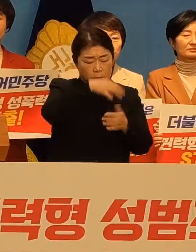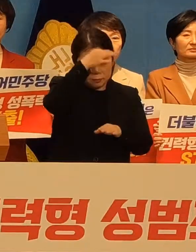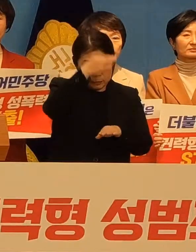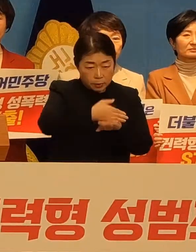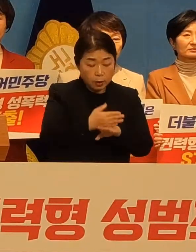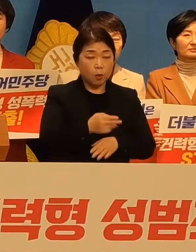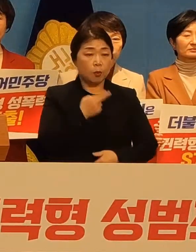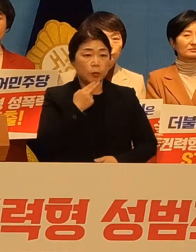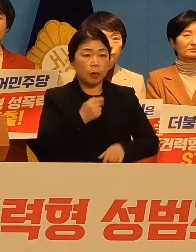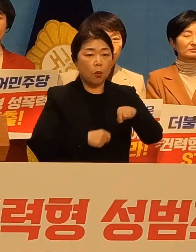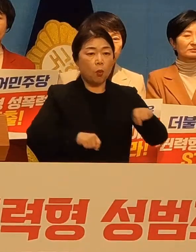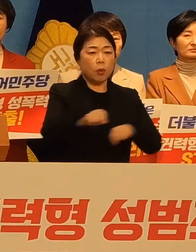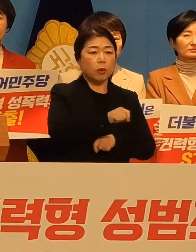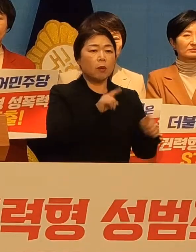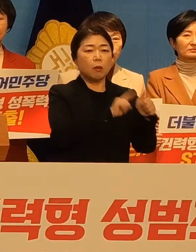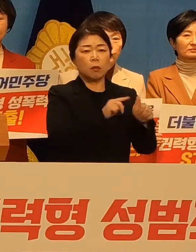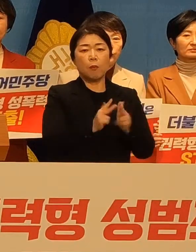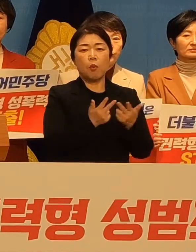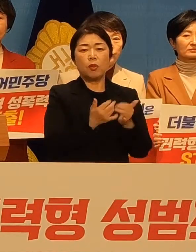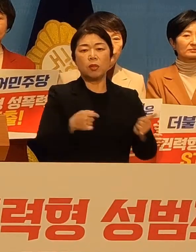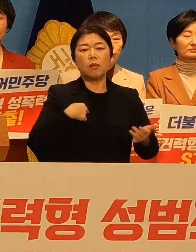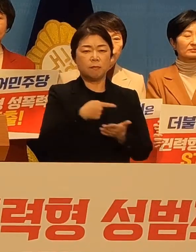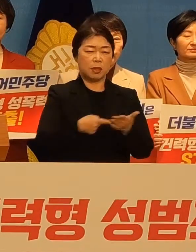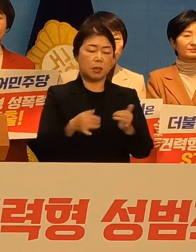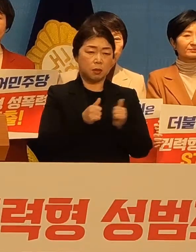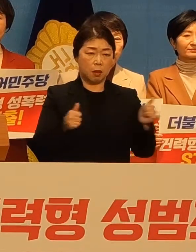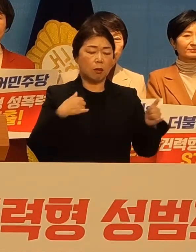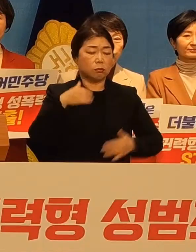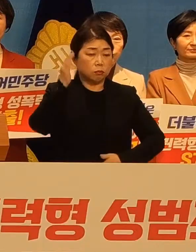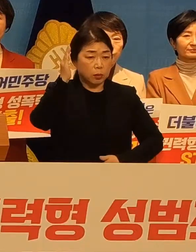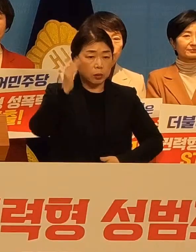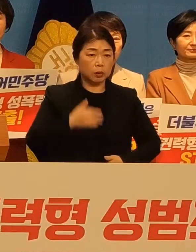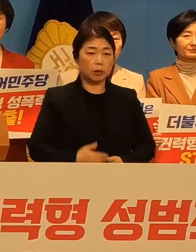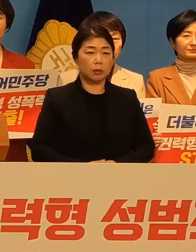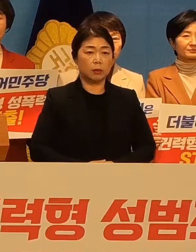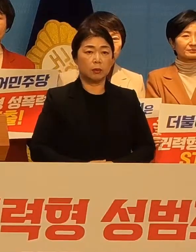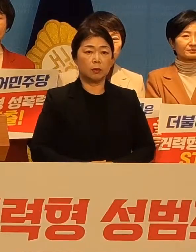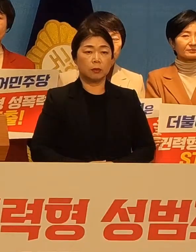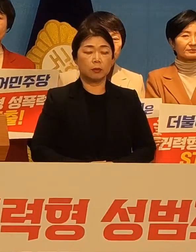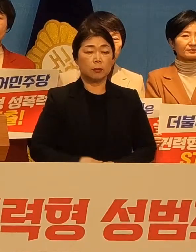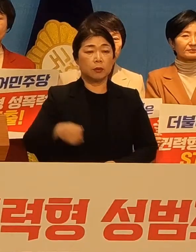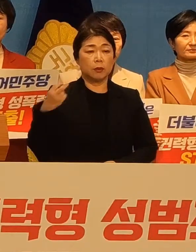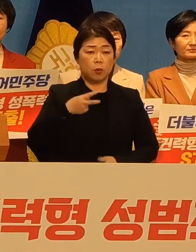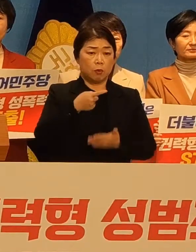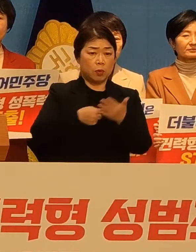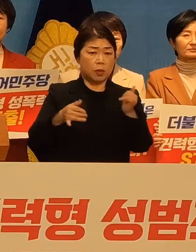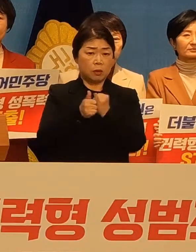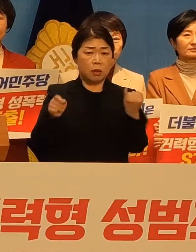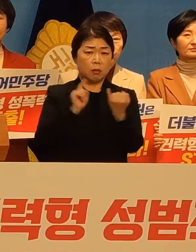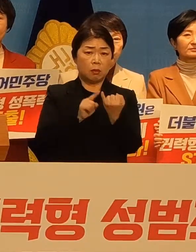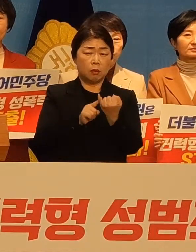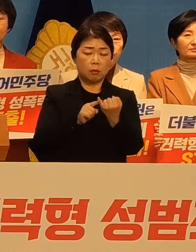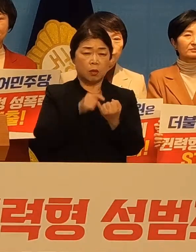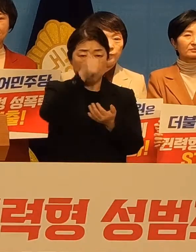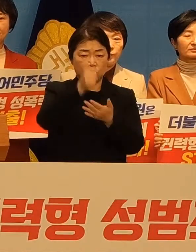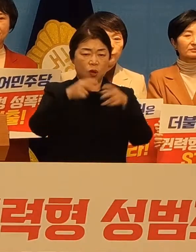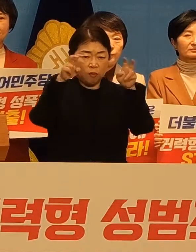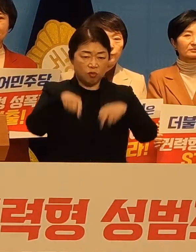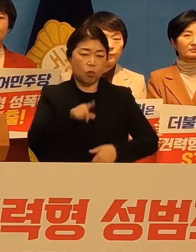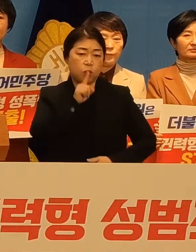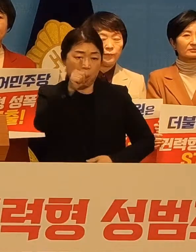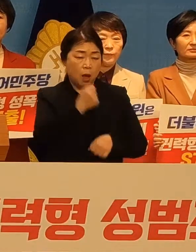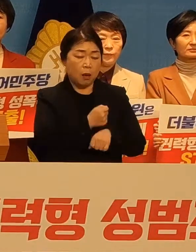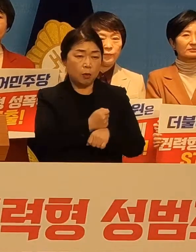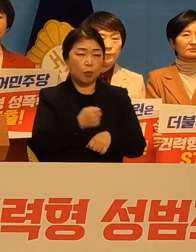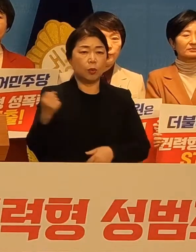본인이 오히려 피해자라 우기며 국민을 기만하고 있습니다. 심지어 피해자를 무고죄로 맞고소하고